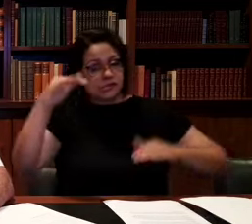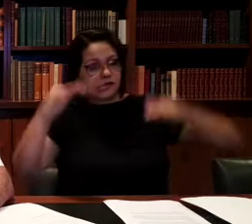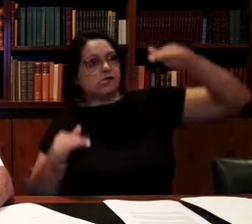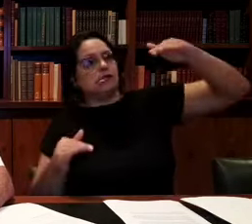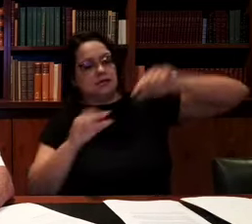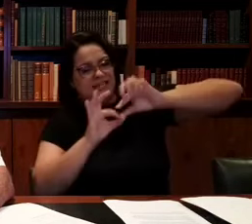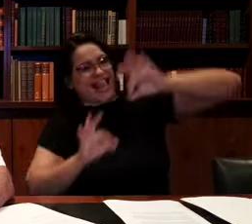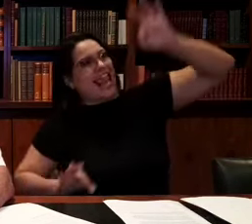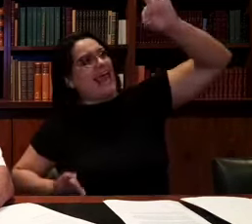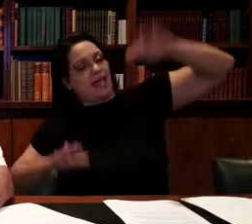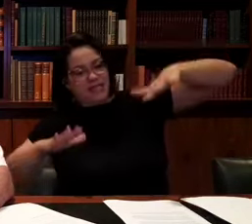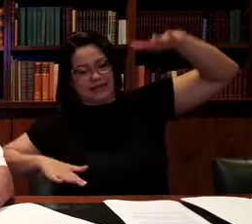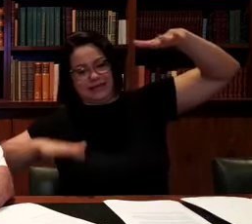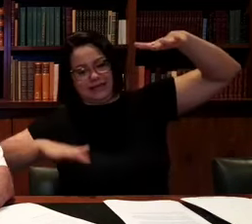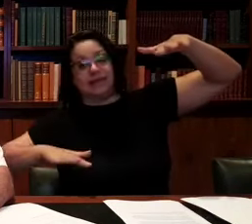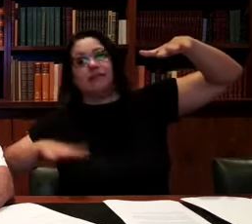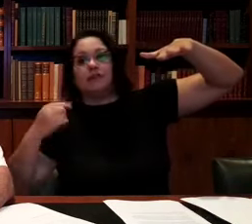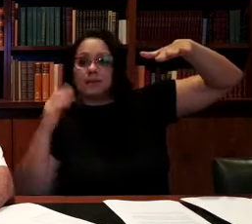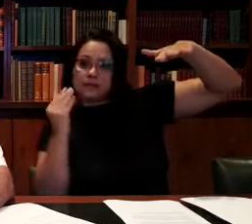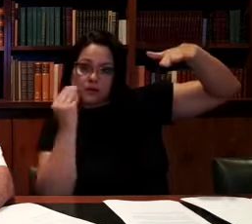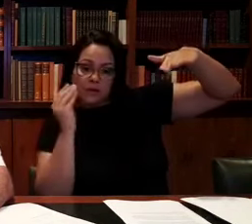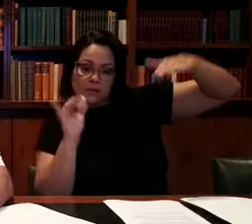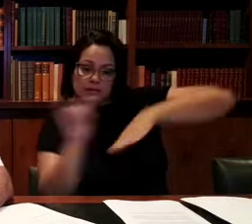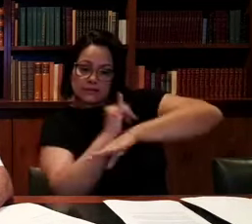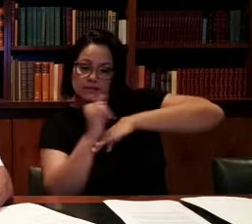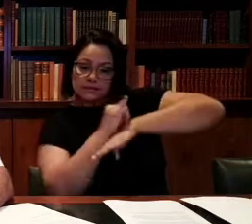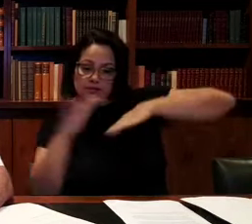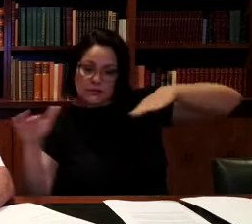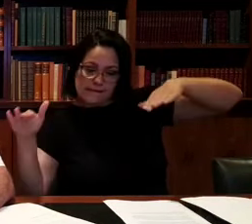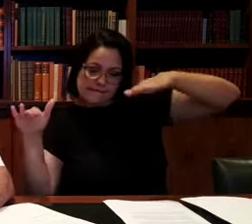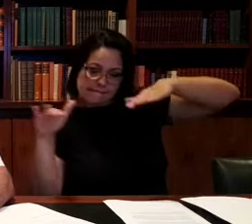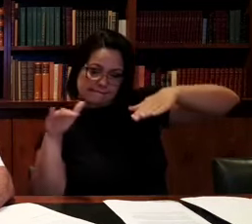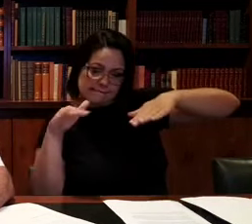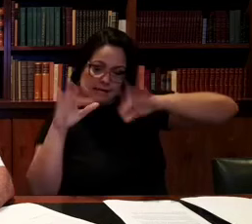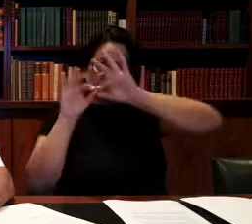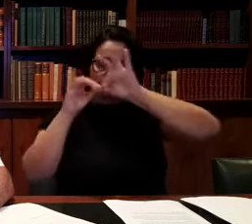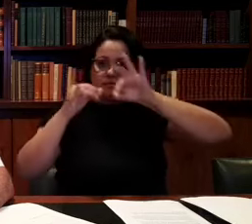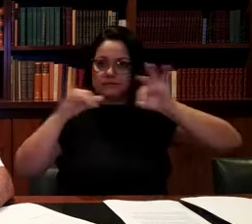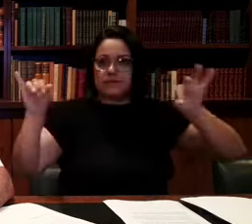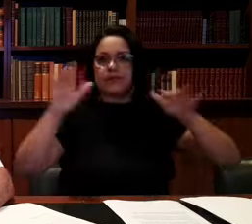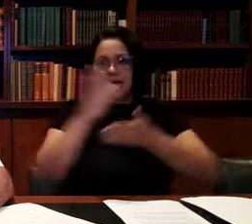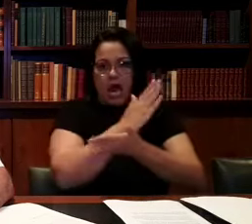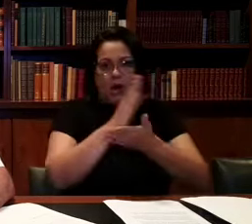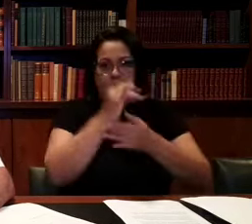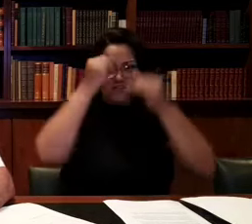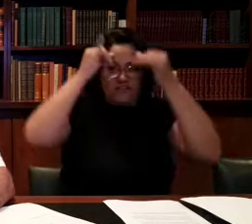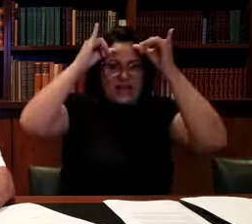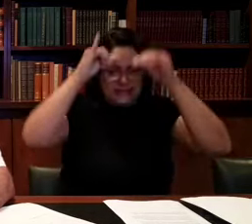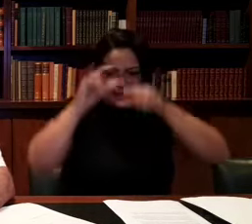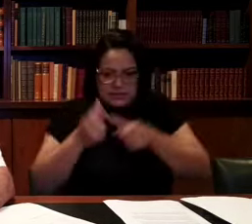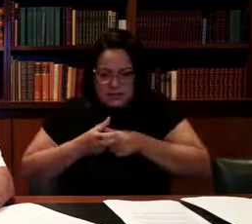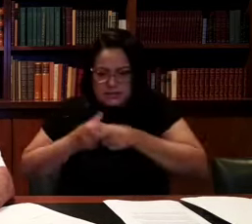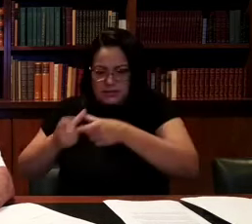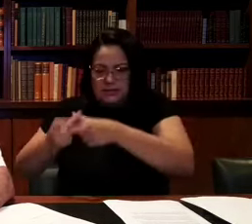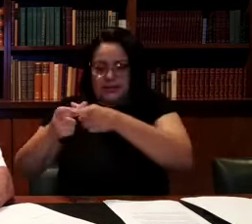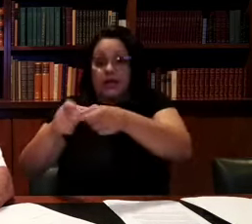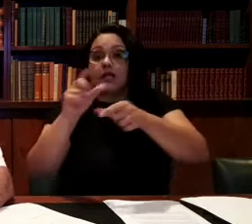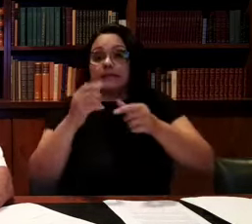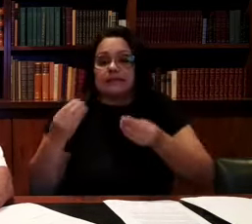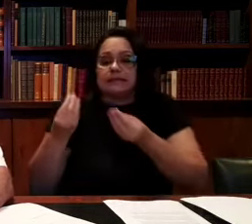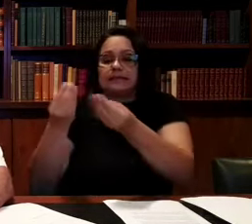avançado isso tudo nem para termos algum sítio uma pequenas alguma Chácara pequenos fazendinhas ali de placas